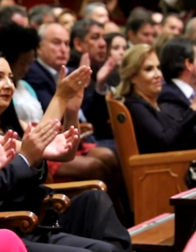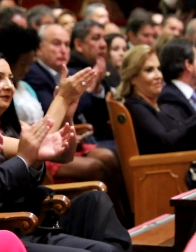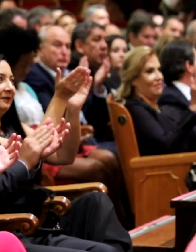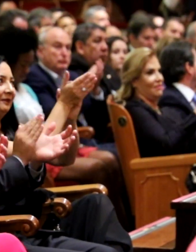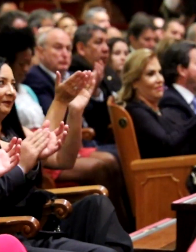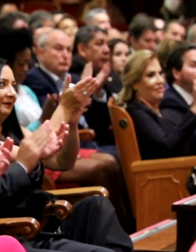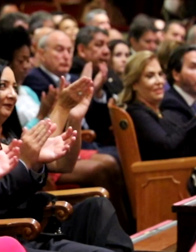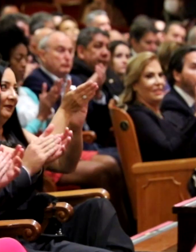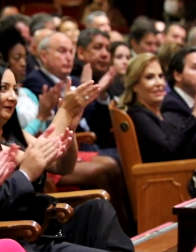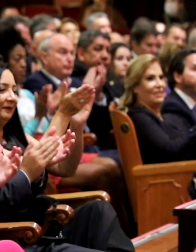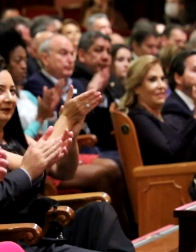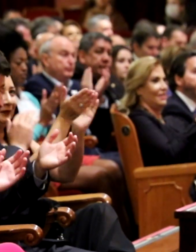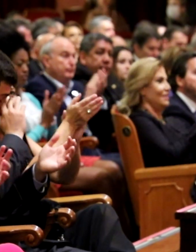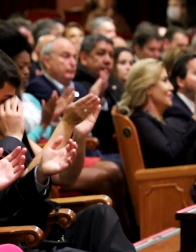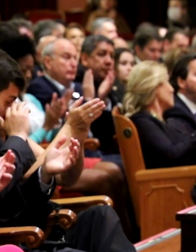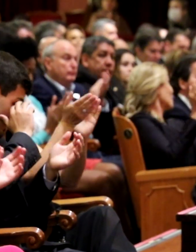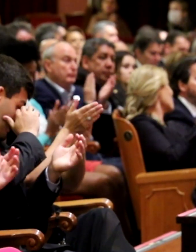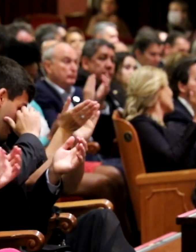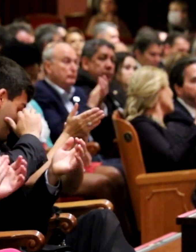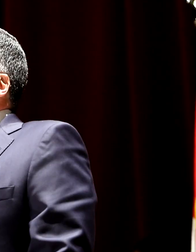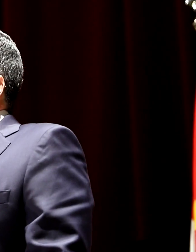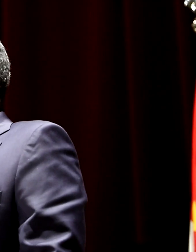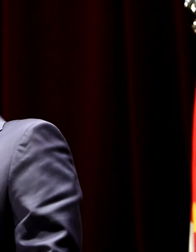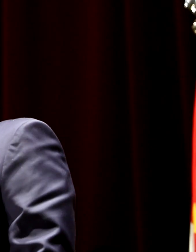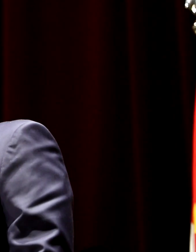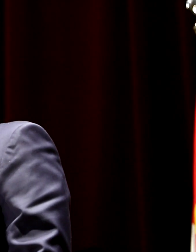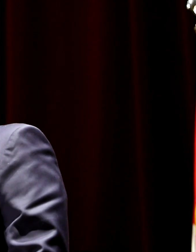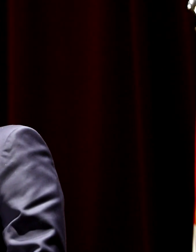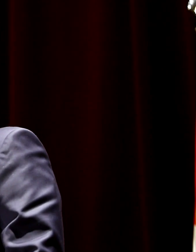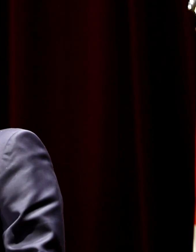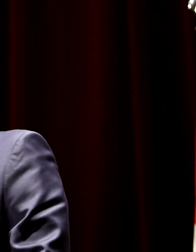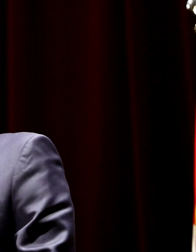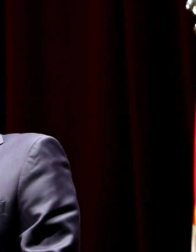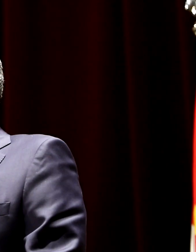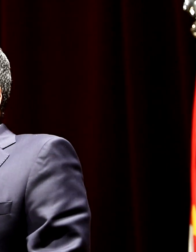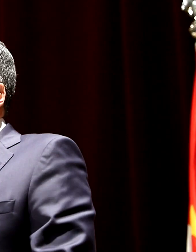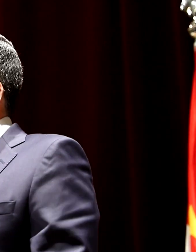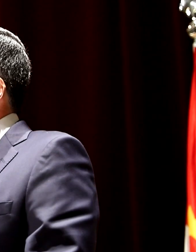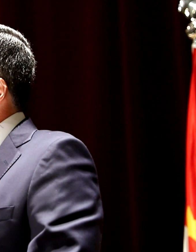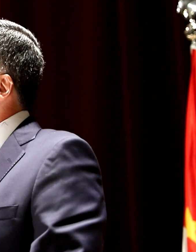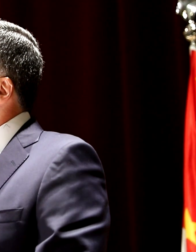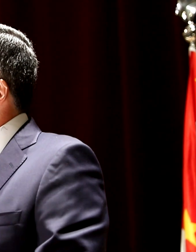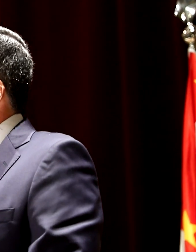Ao maior advogado que já conheci, Mário Genaro e Francisco Sarrubo, meu pai,